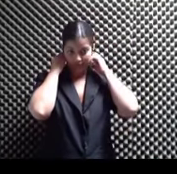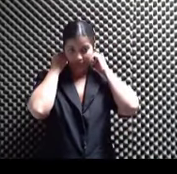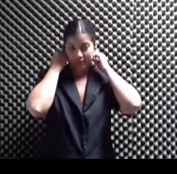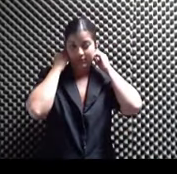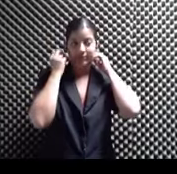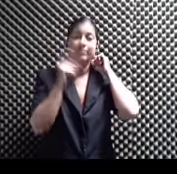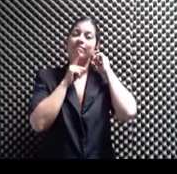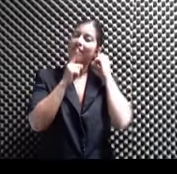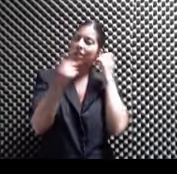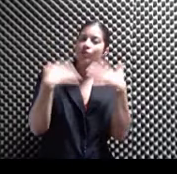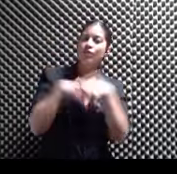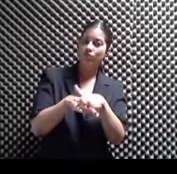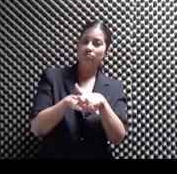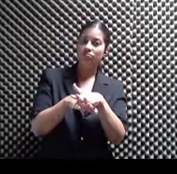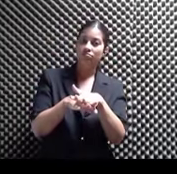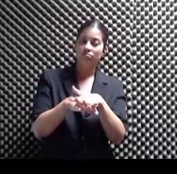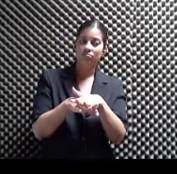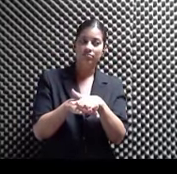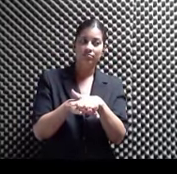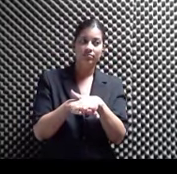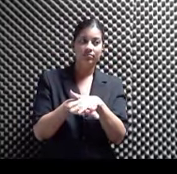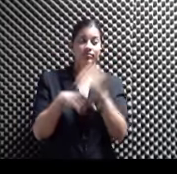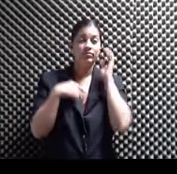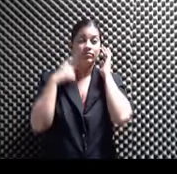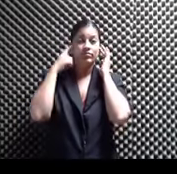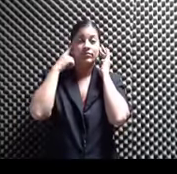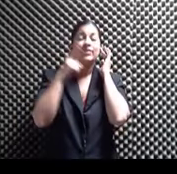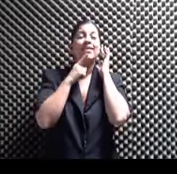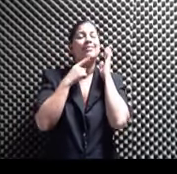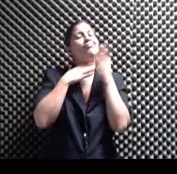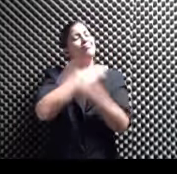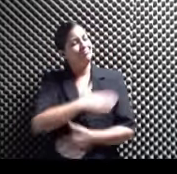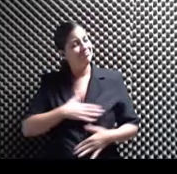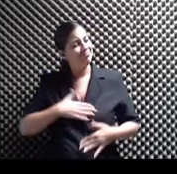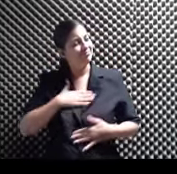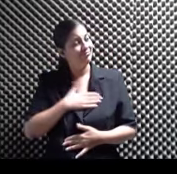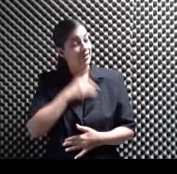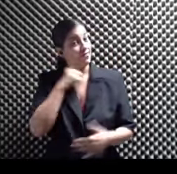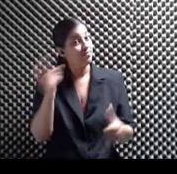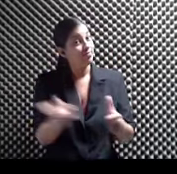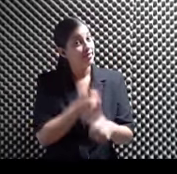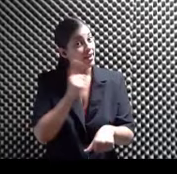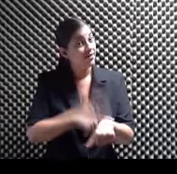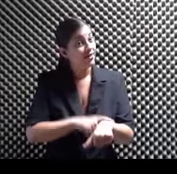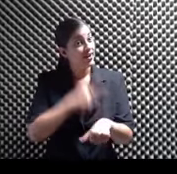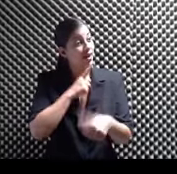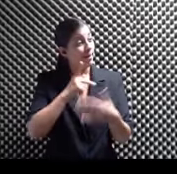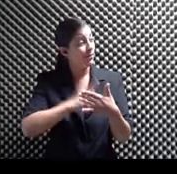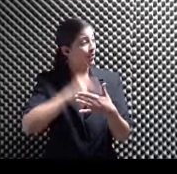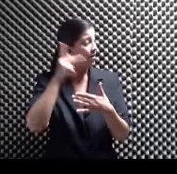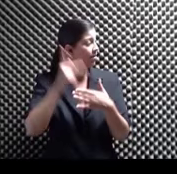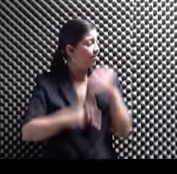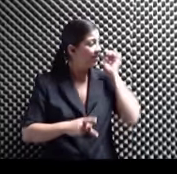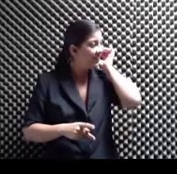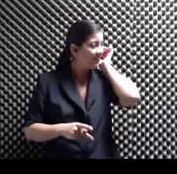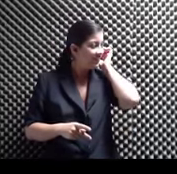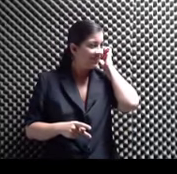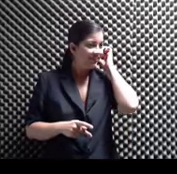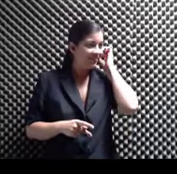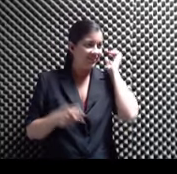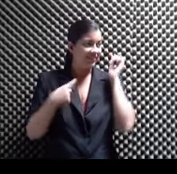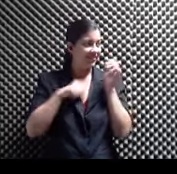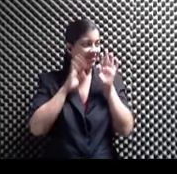es fusión, de eso se trata. Así que me parece súper divertidísimo que por primera vez en el programa cambiemos los